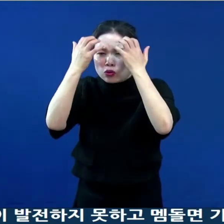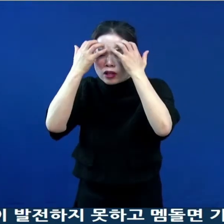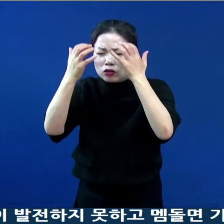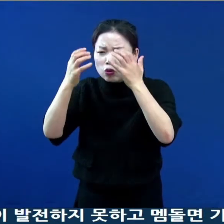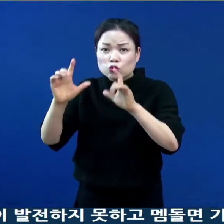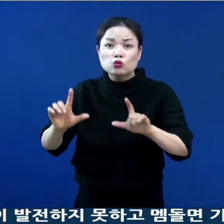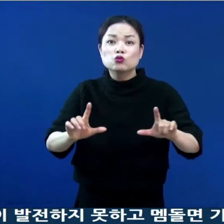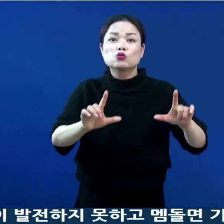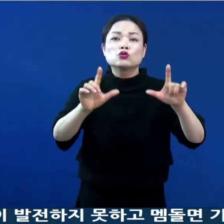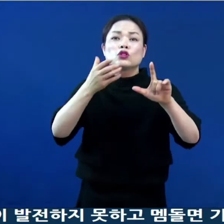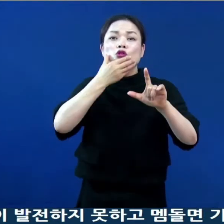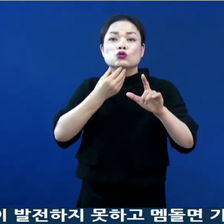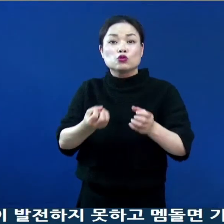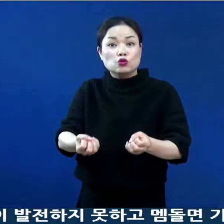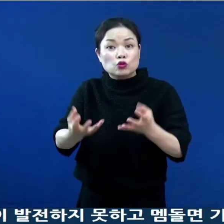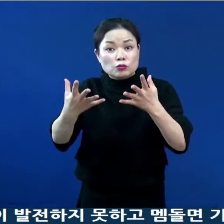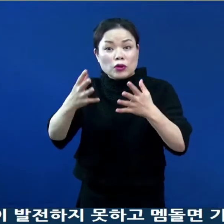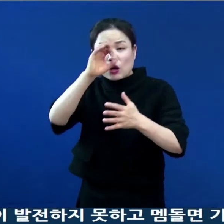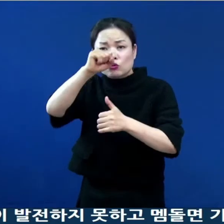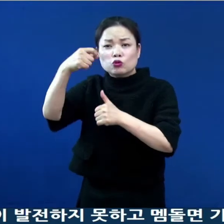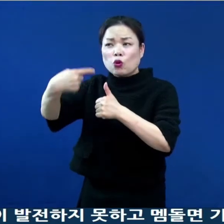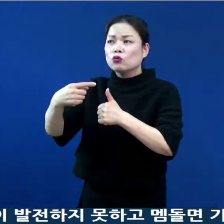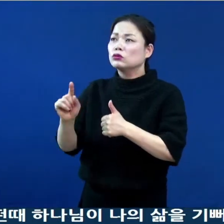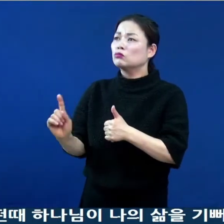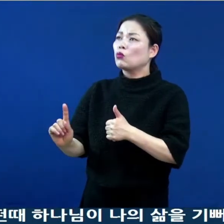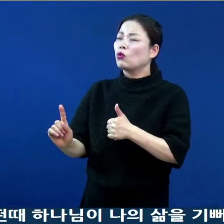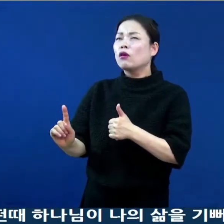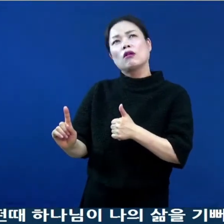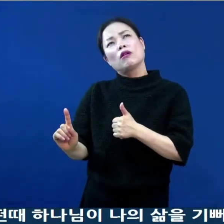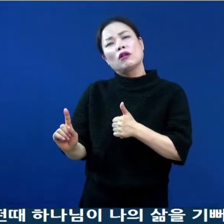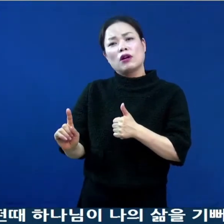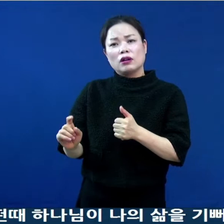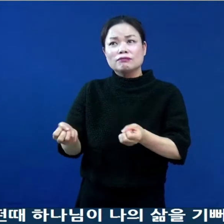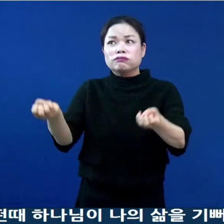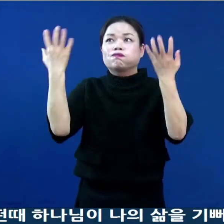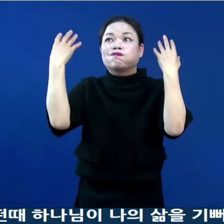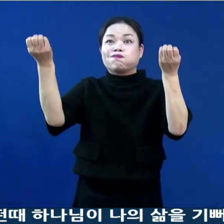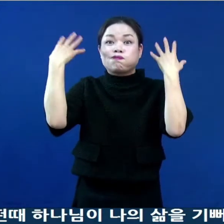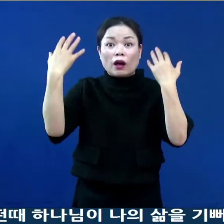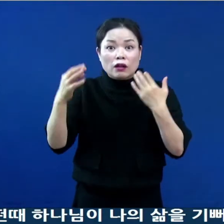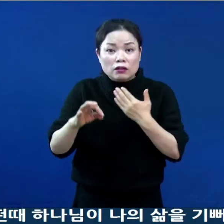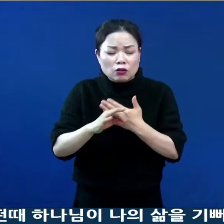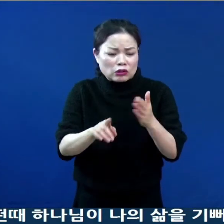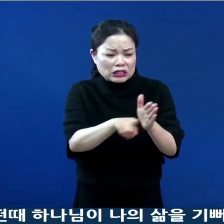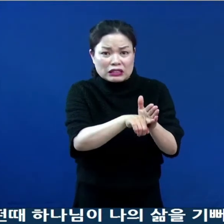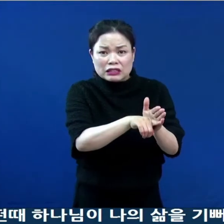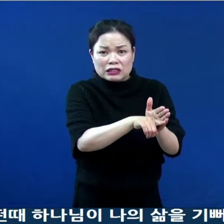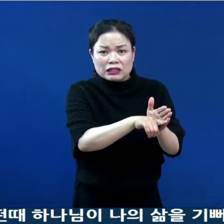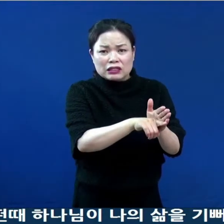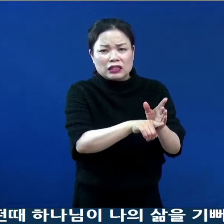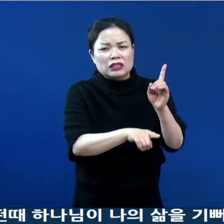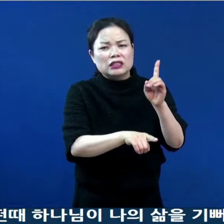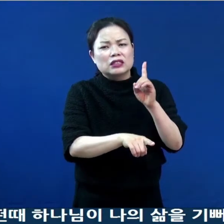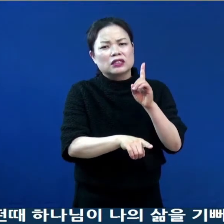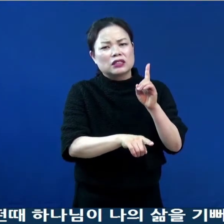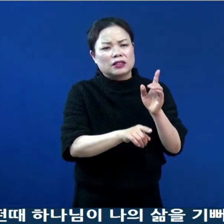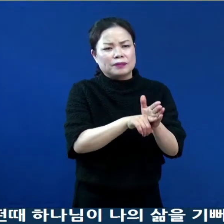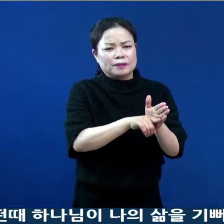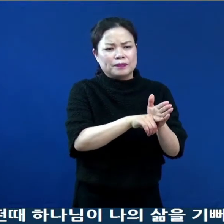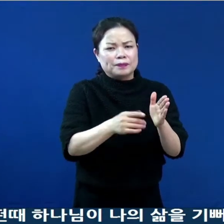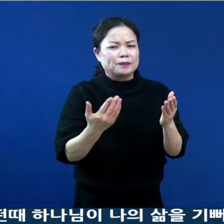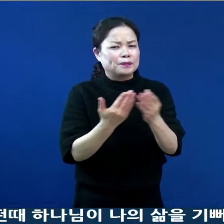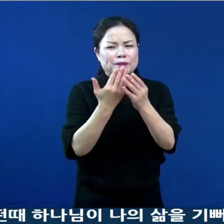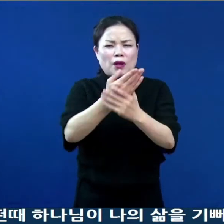통해서 누린 축복과 교훈은 무엇인가, 이런 것들을 맨날 까먹고 있다면 우리의 신앙은 단 일보도 진전하지